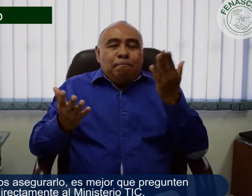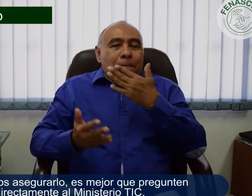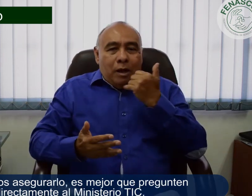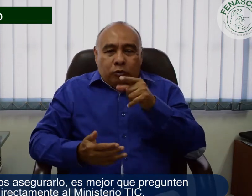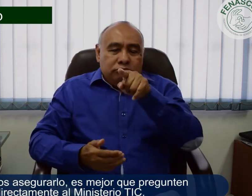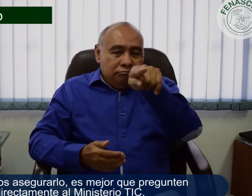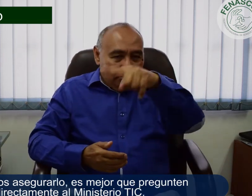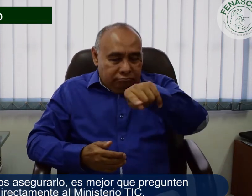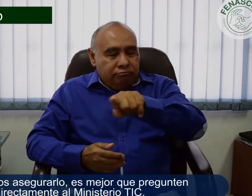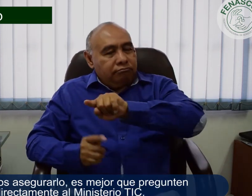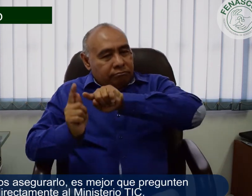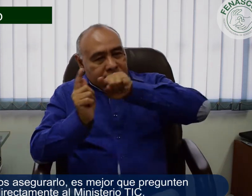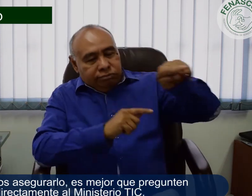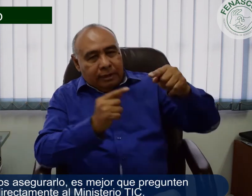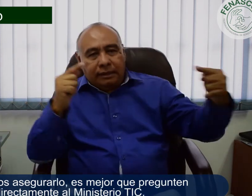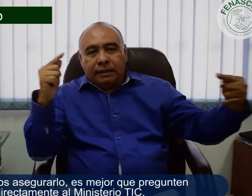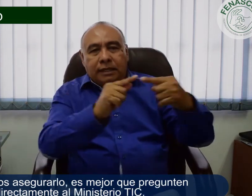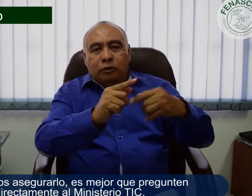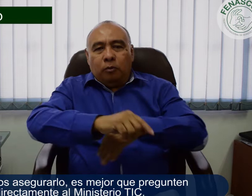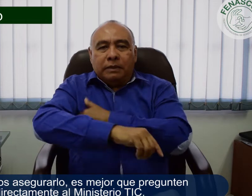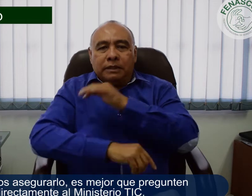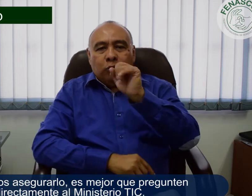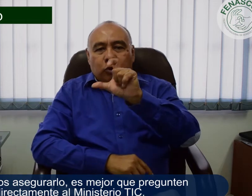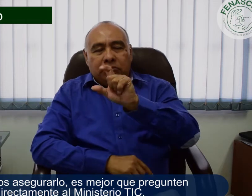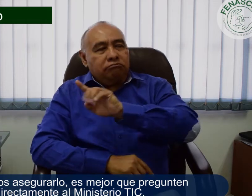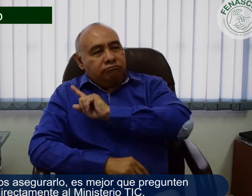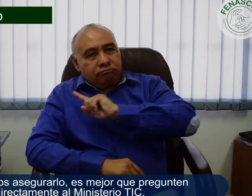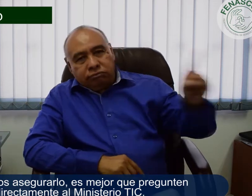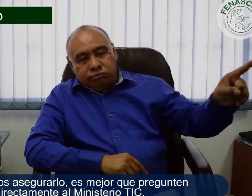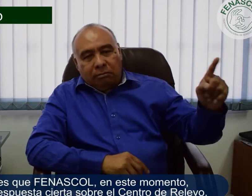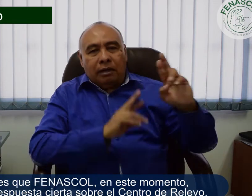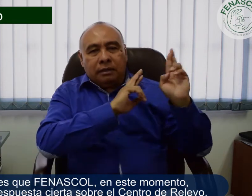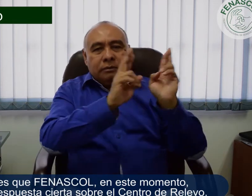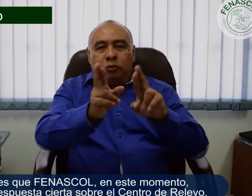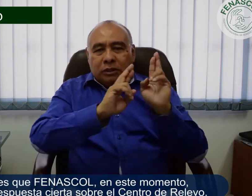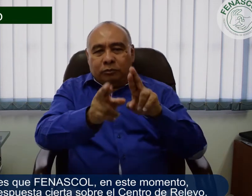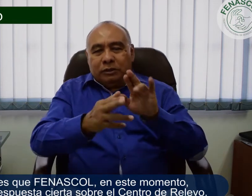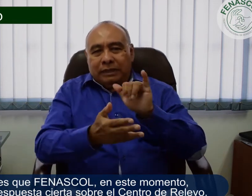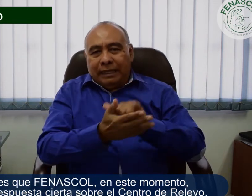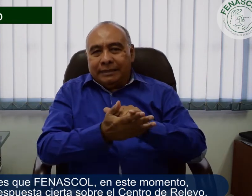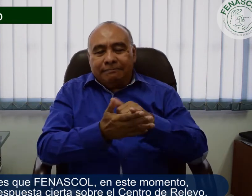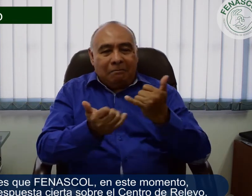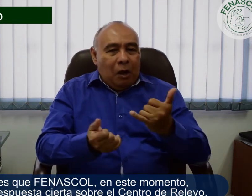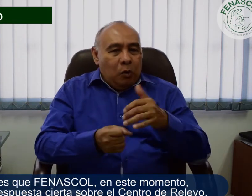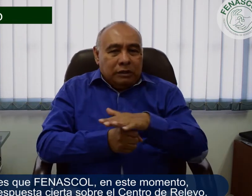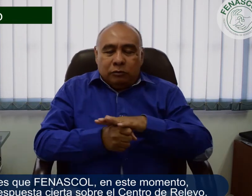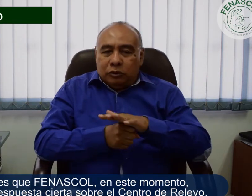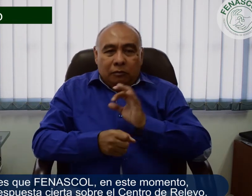asegurarlo, es mejor que pregunten directamente al Ministerio TIC La verdad es que FENASCOL en este momento no tiene una